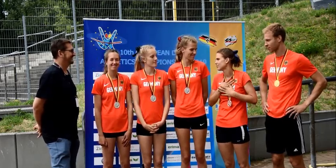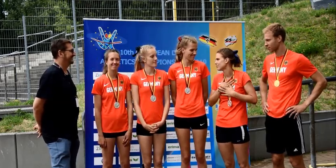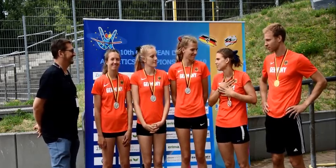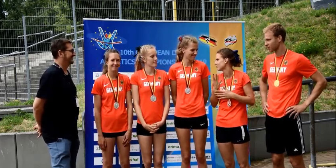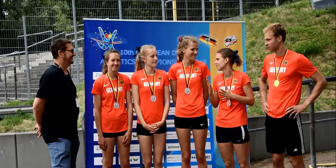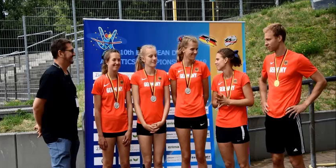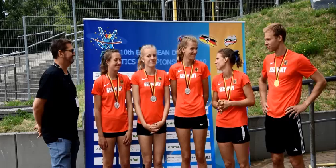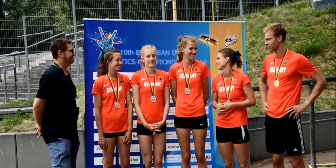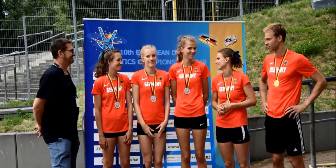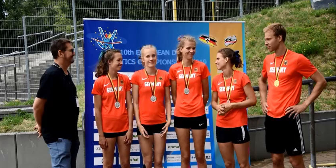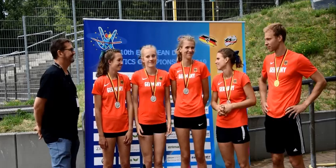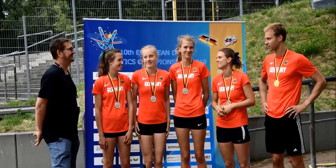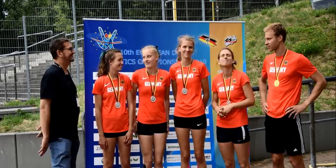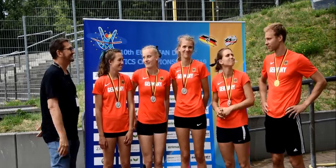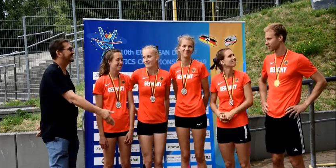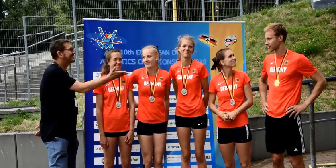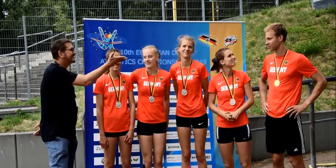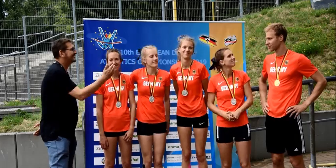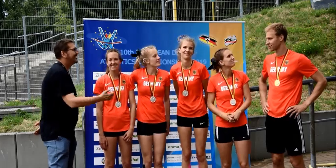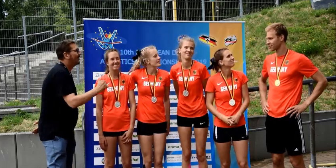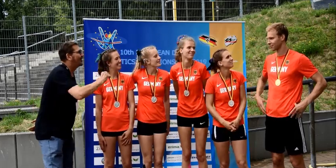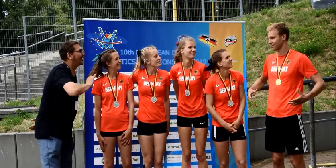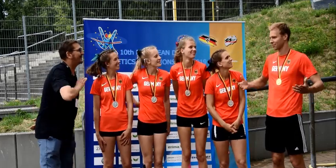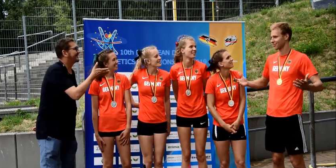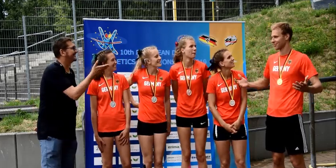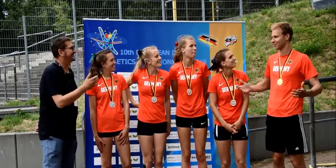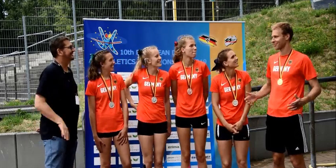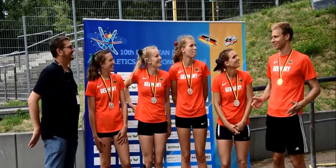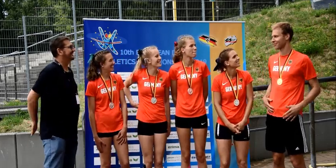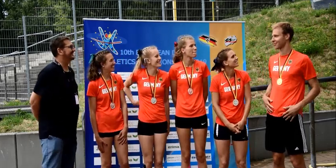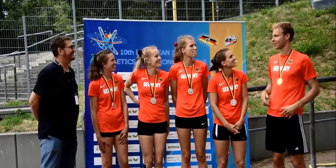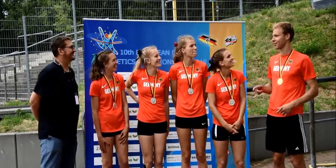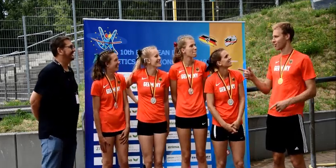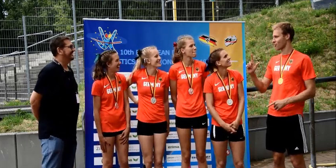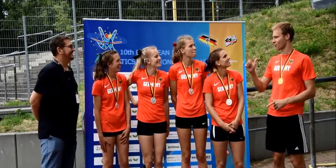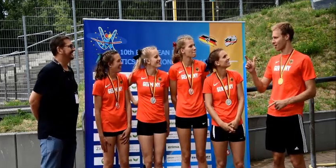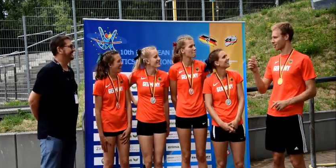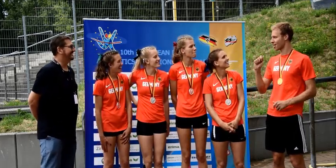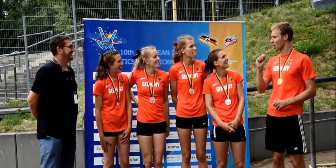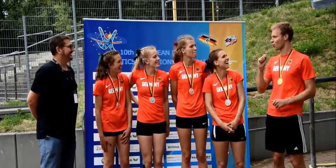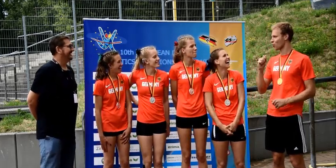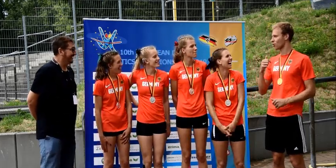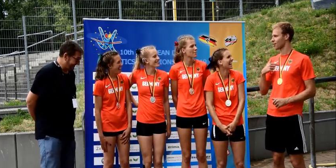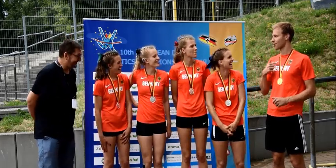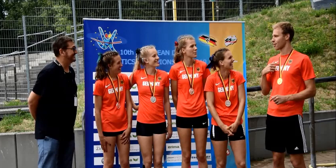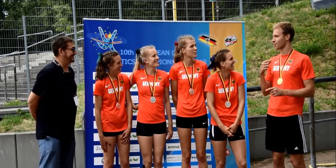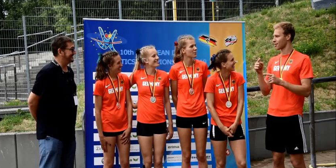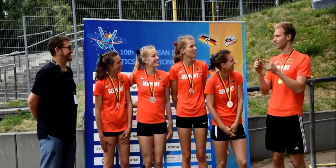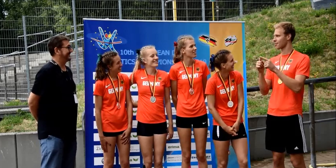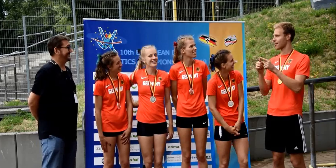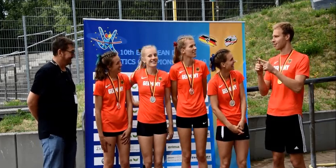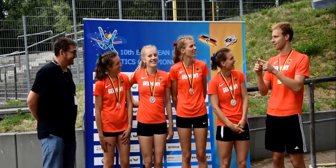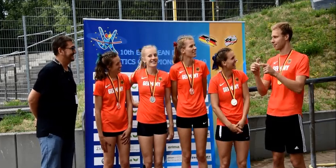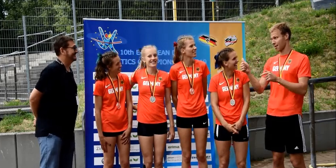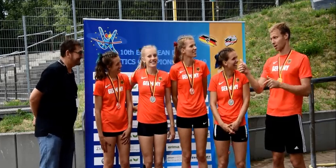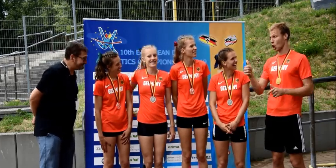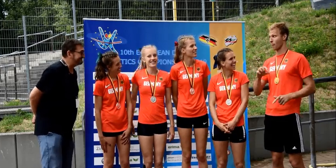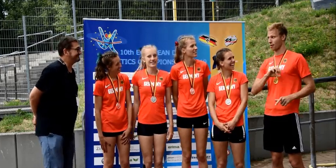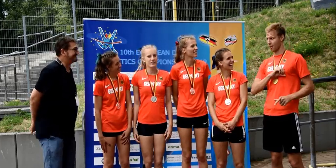wir unbeschreiblich. Wir haben 48 Sekunden und und du, Alexander? Ja, du hattest ja gestern im Interview mich ja schon